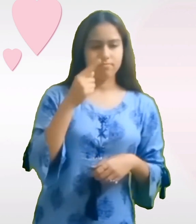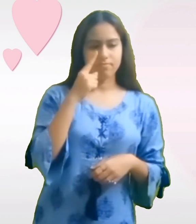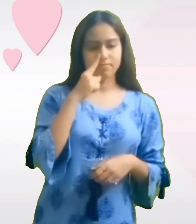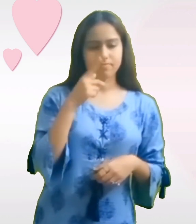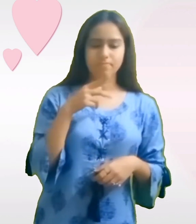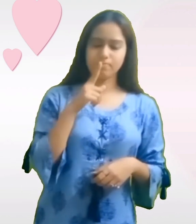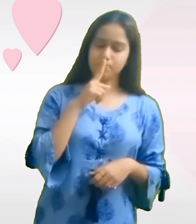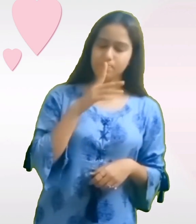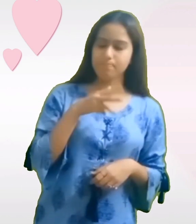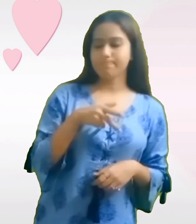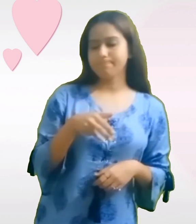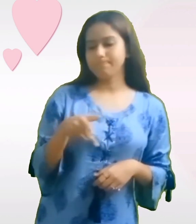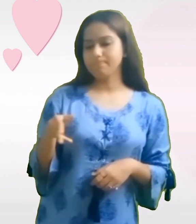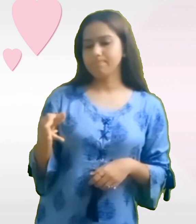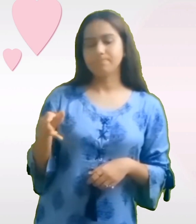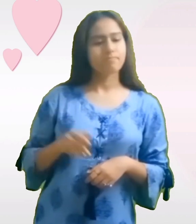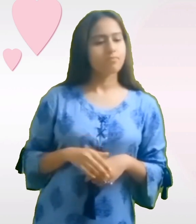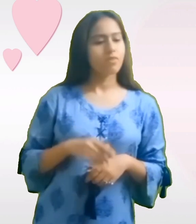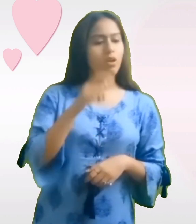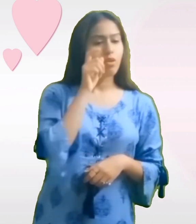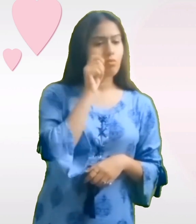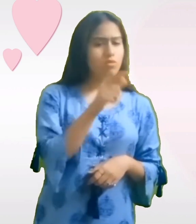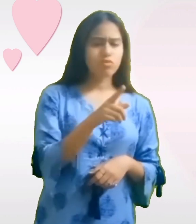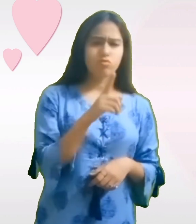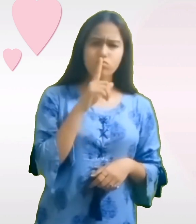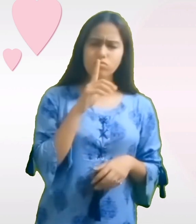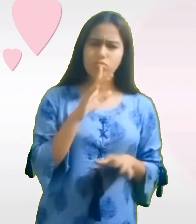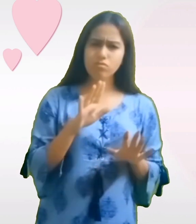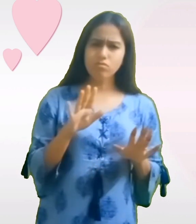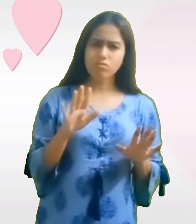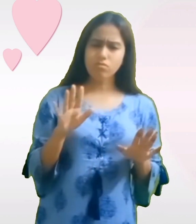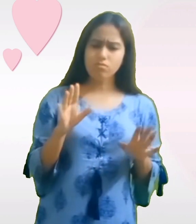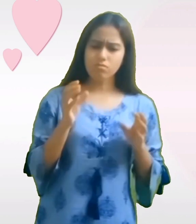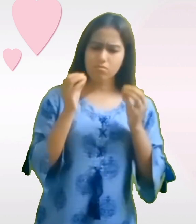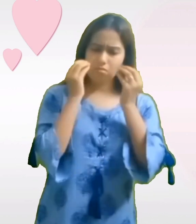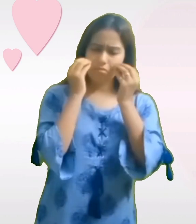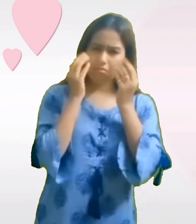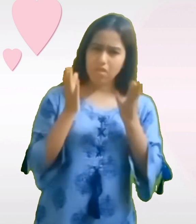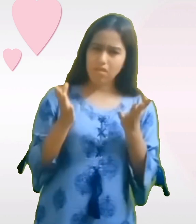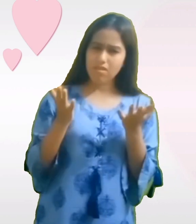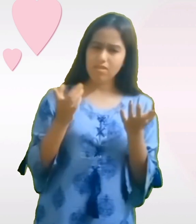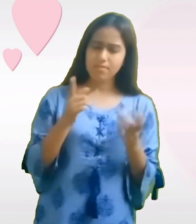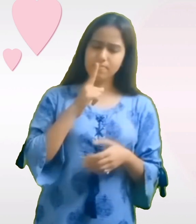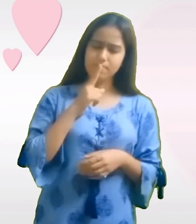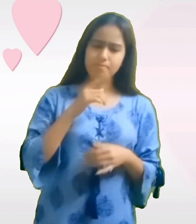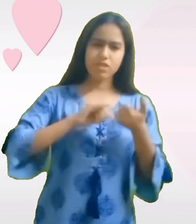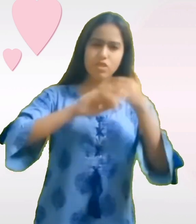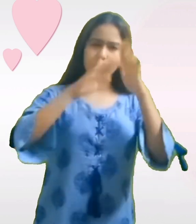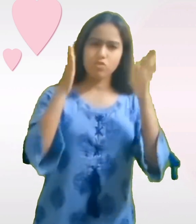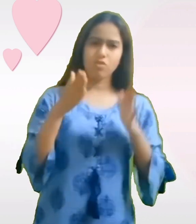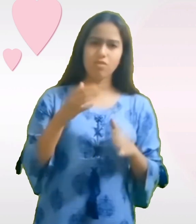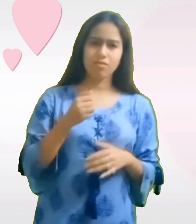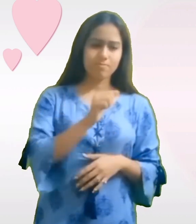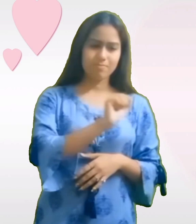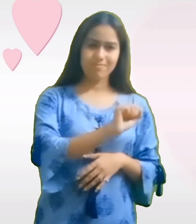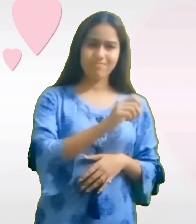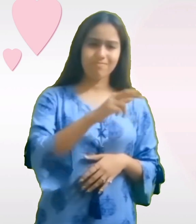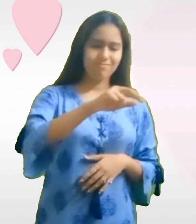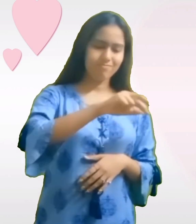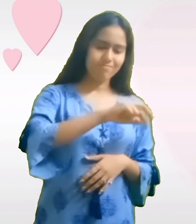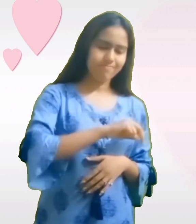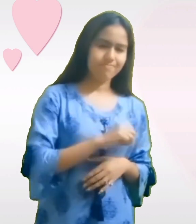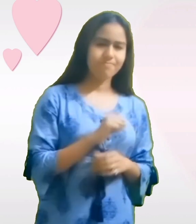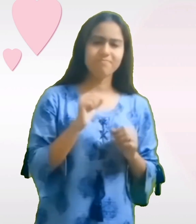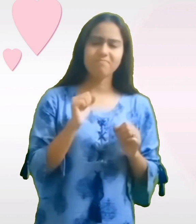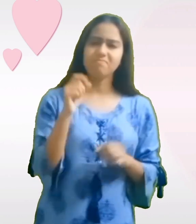है? मुझे मेरे बच्चों को भूलने की दवाई चाहिए। और ये बोल करके वो अम्मा जी वहां से चुपचाप चली